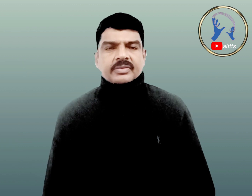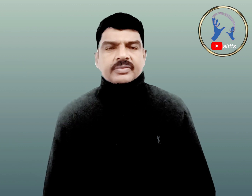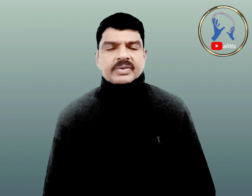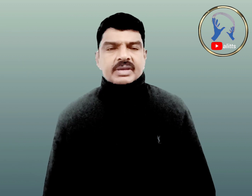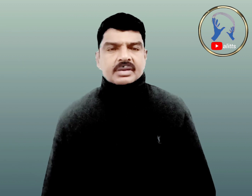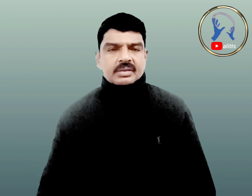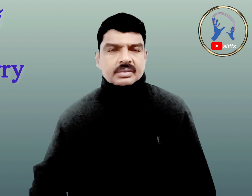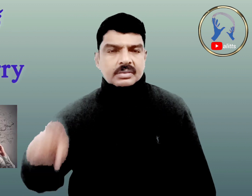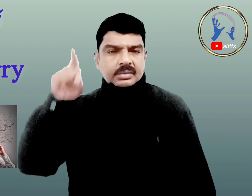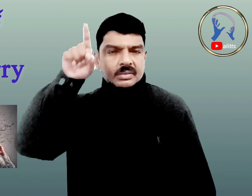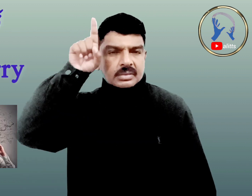फिक्र,